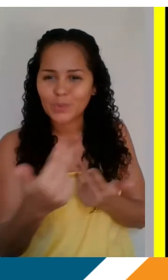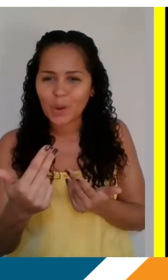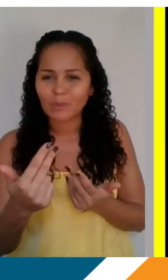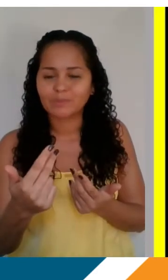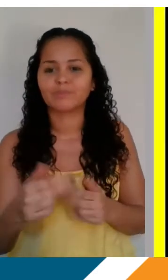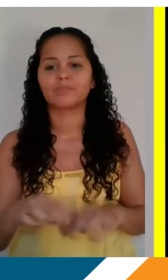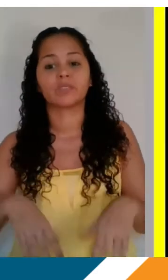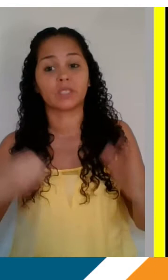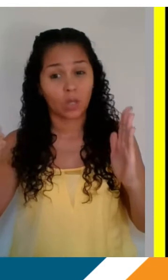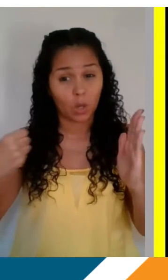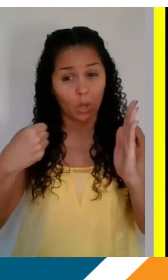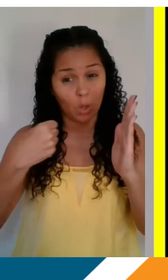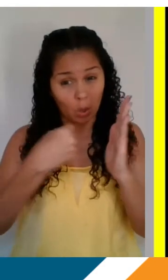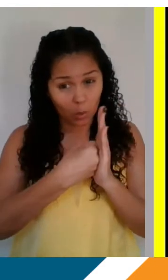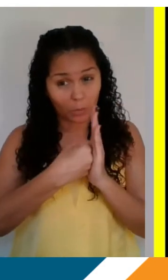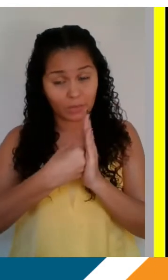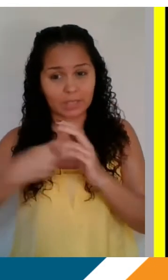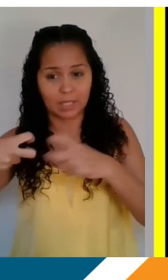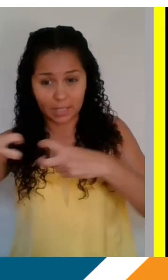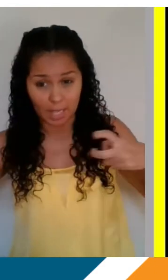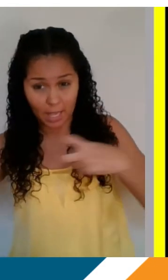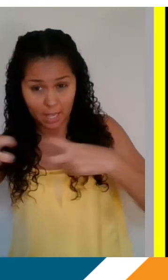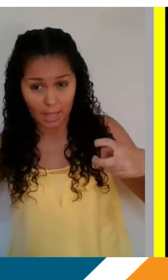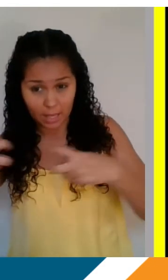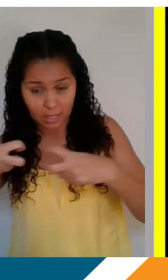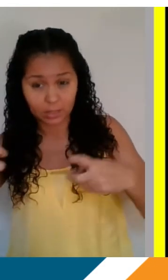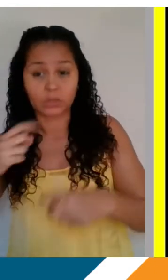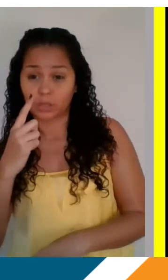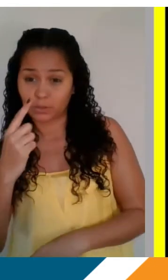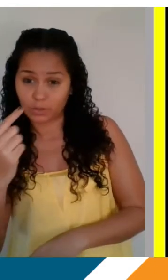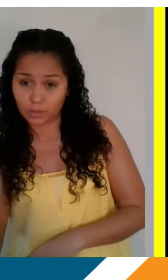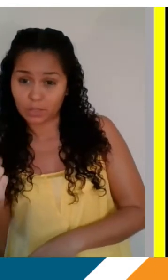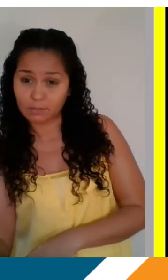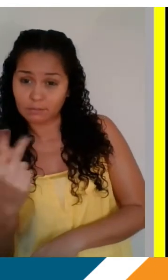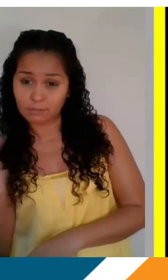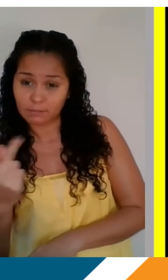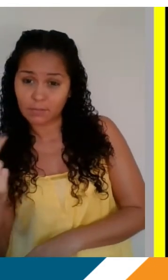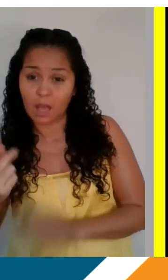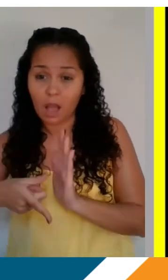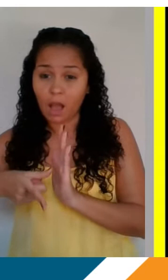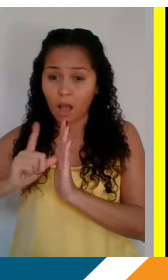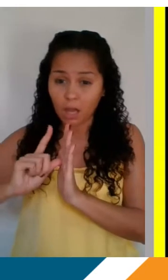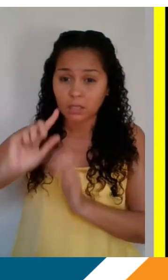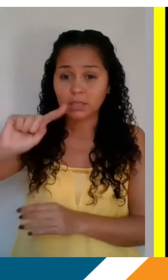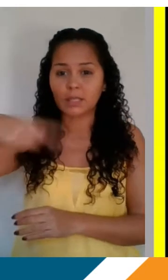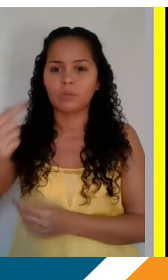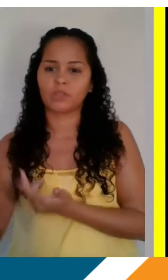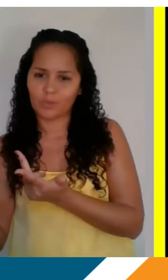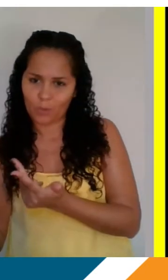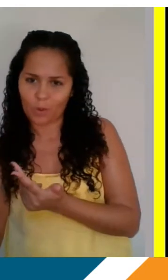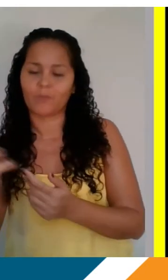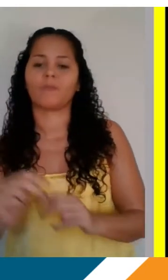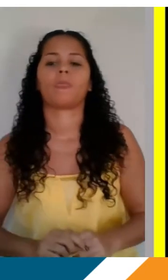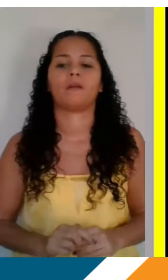Então, na colisão perfeitamente elástica, a velocidade relativa entre eles antes e depois vai ser igual. E